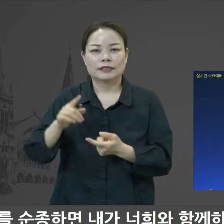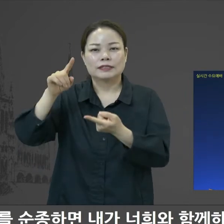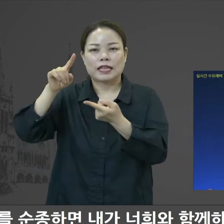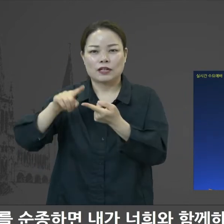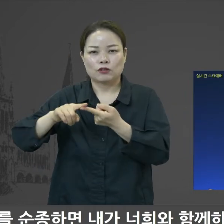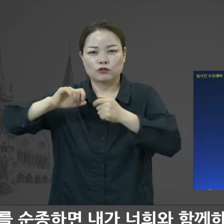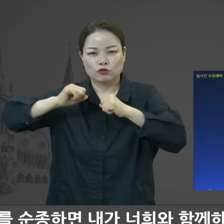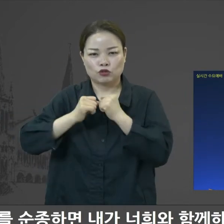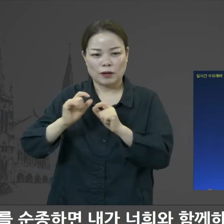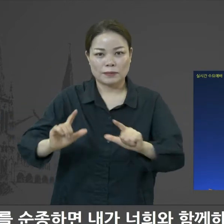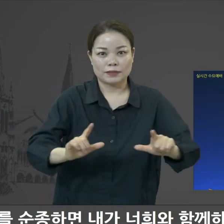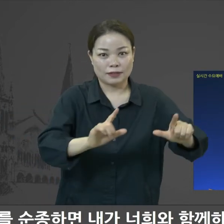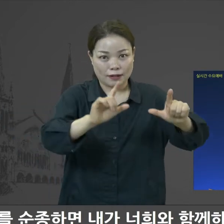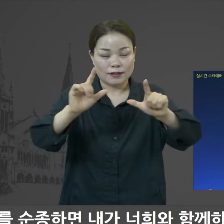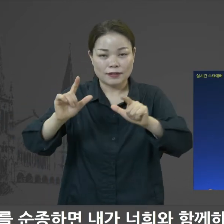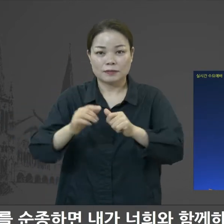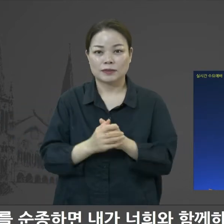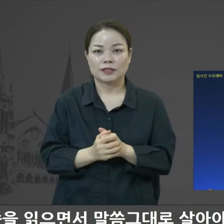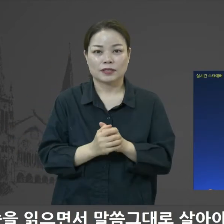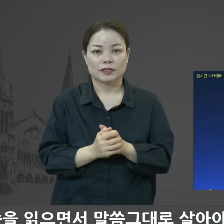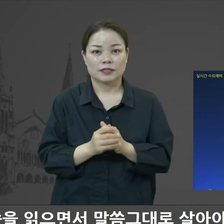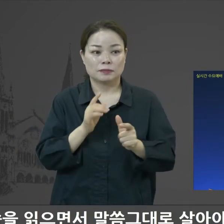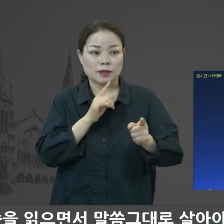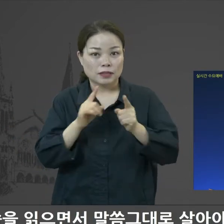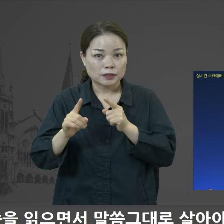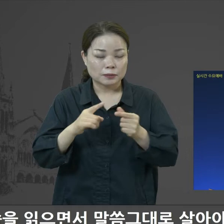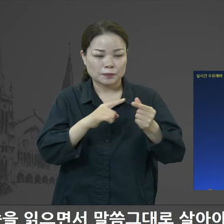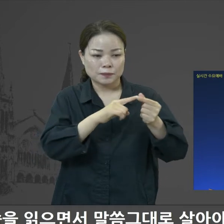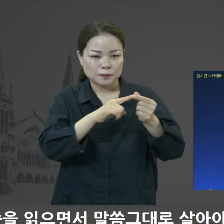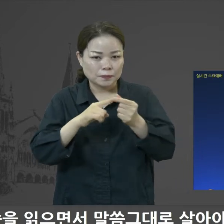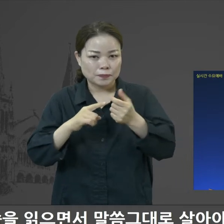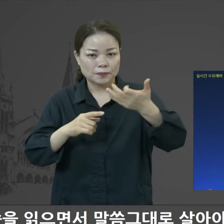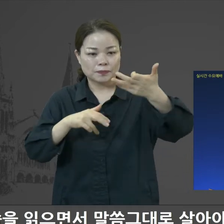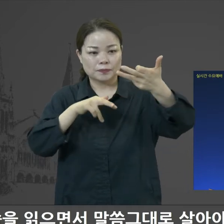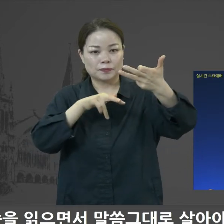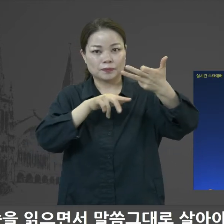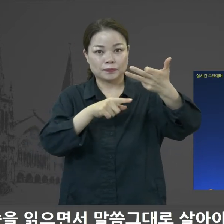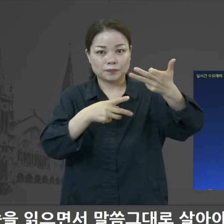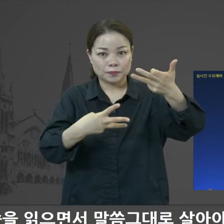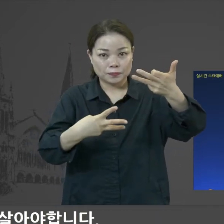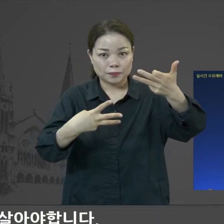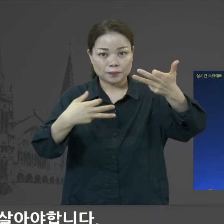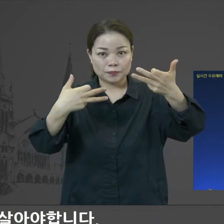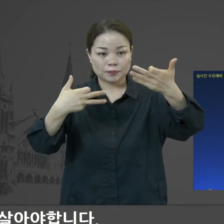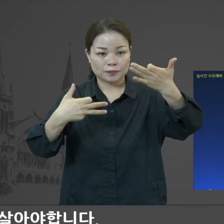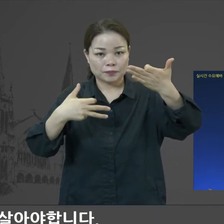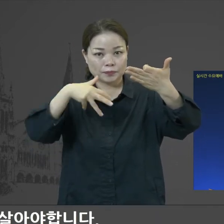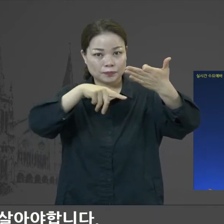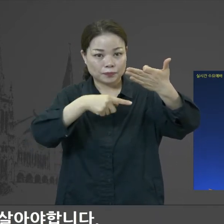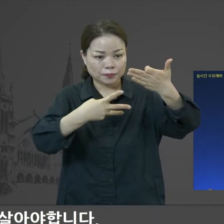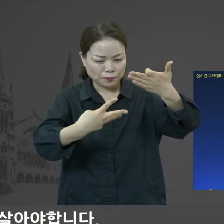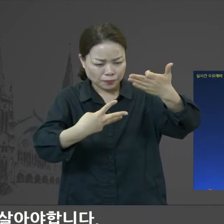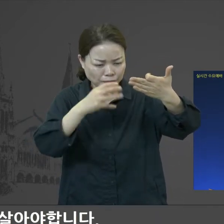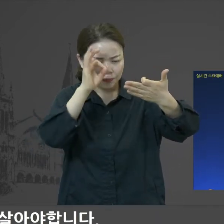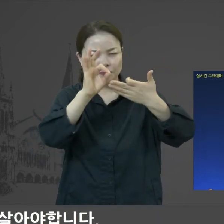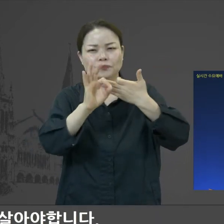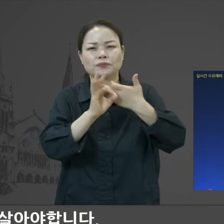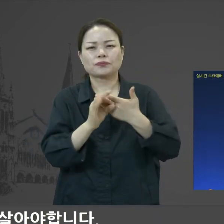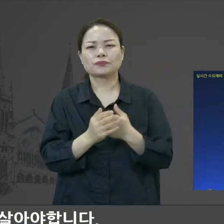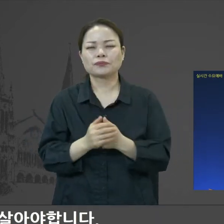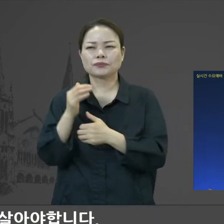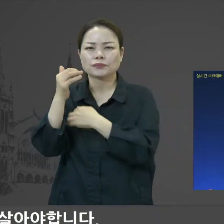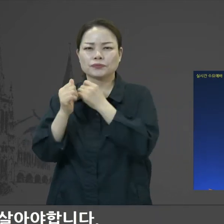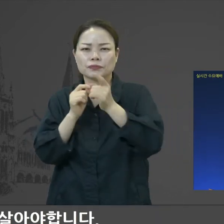그대로 살아야 합니다. 이 말씀을 한 절 18절 말씀을 19절 말씀을 조려보면 이런 뜻입니다.